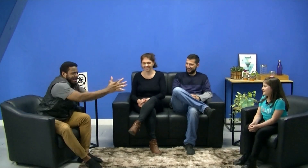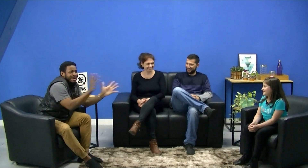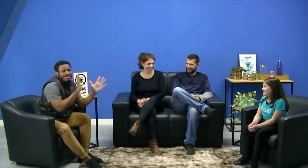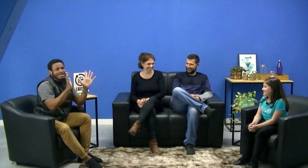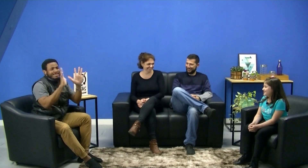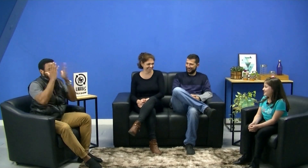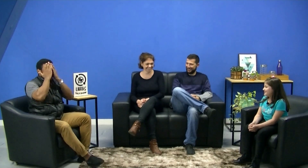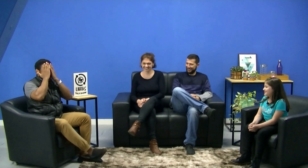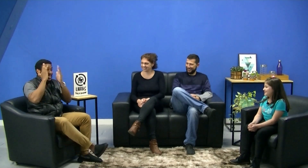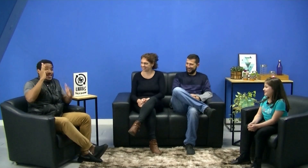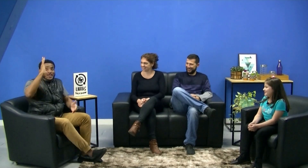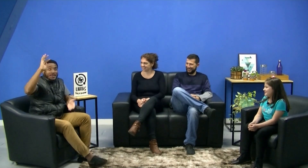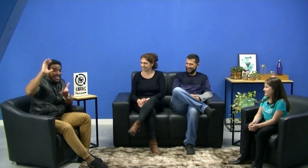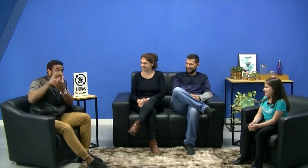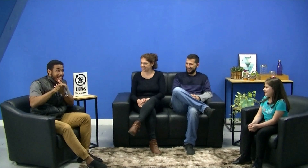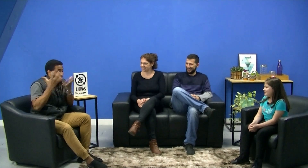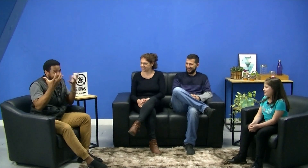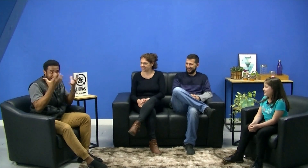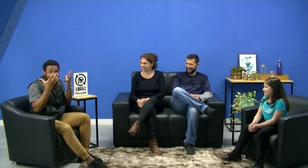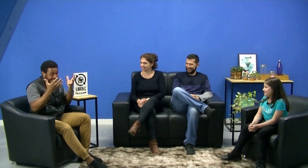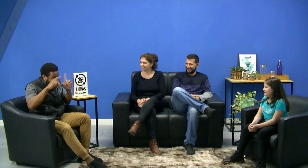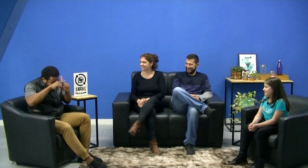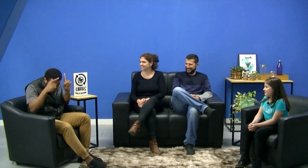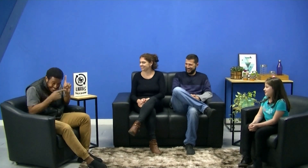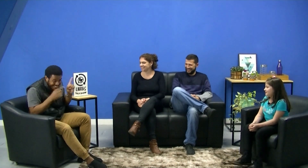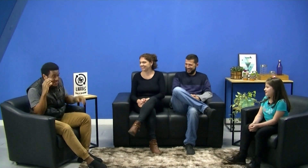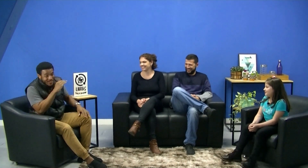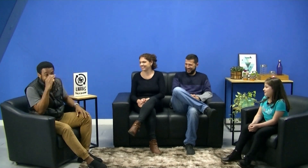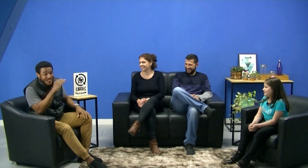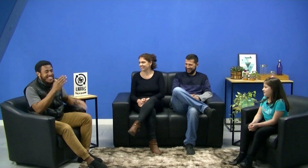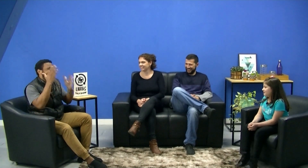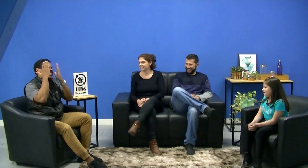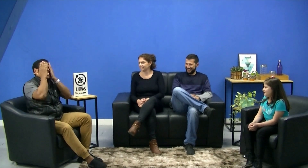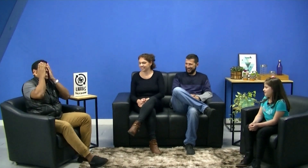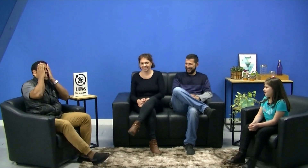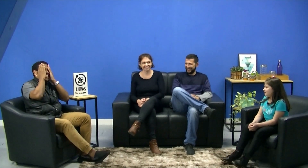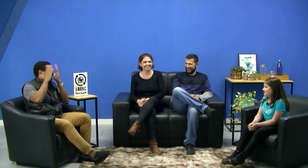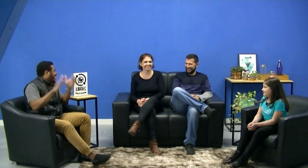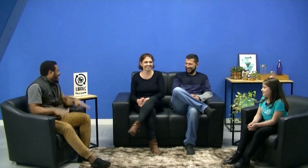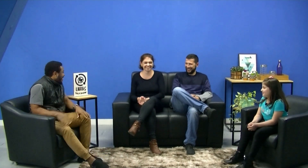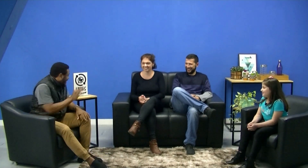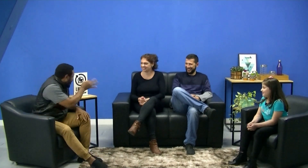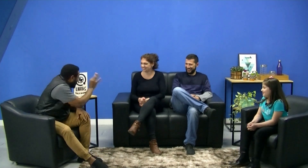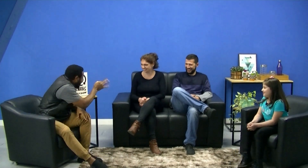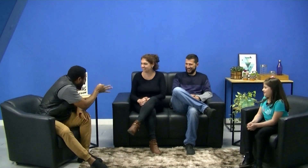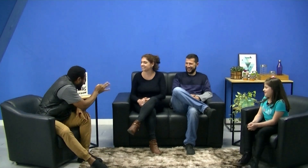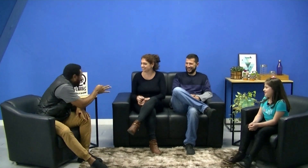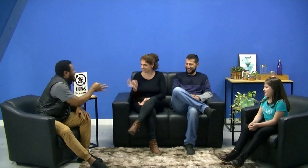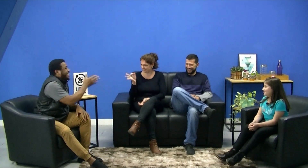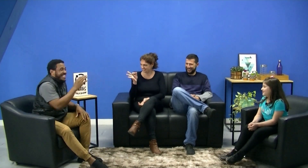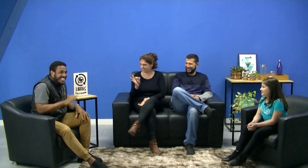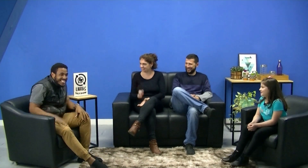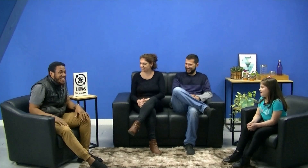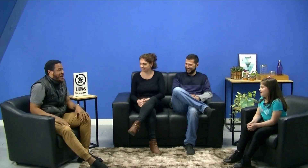fofo, dá vontade de pegar ela. Ai meu Deus, quando eu casar eu quero muito ter uma filha também. Certo,